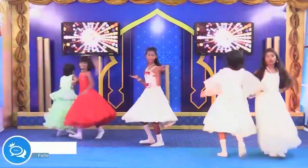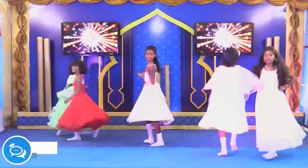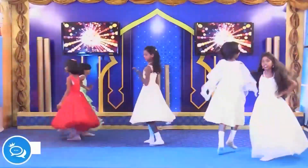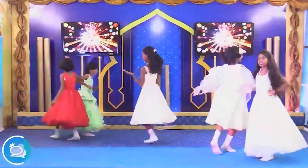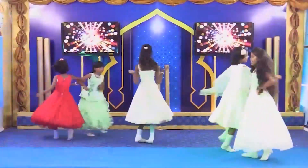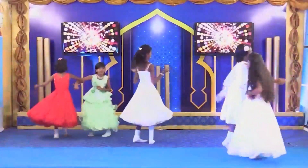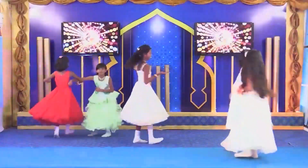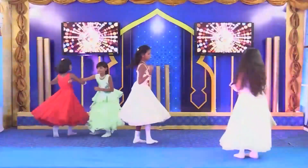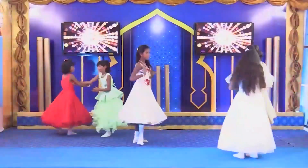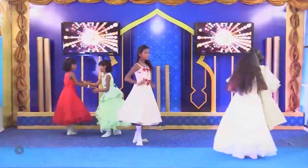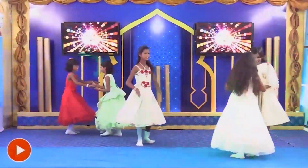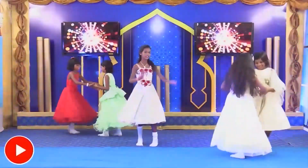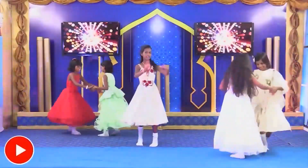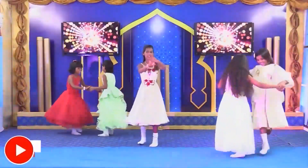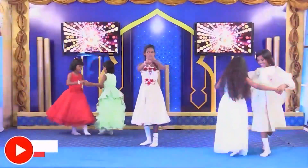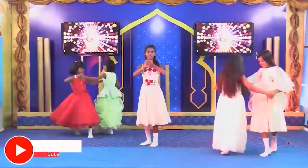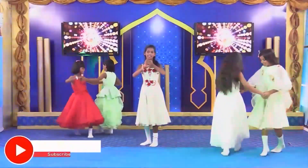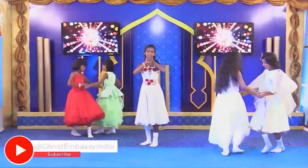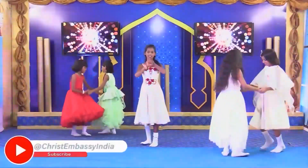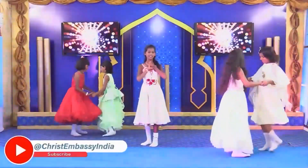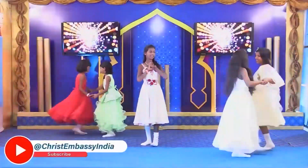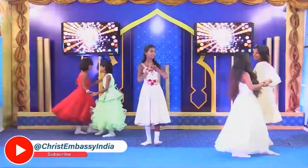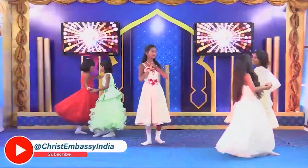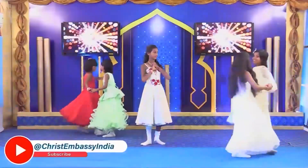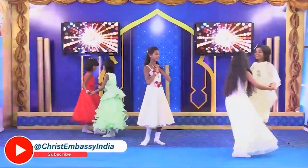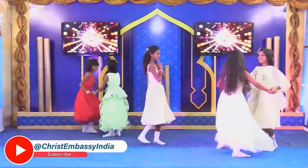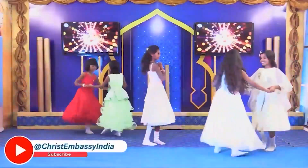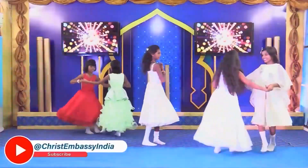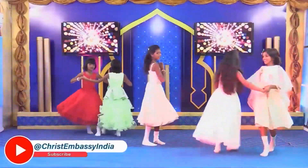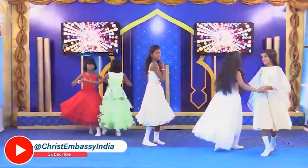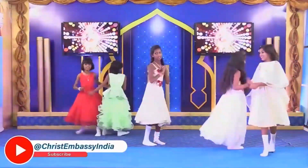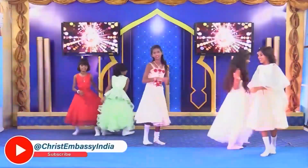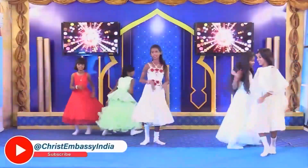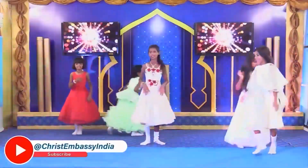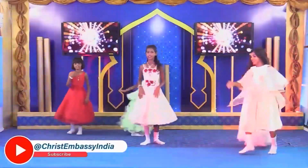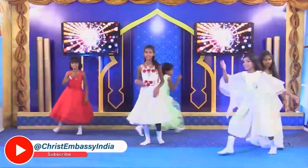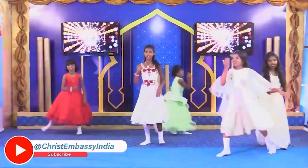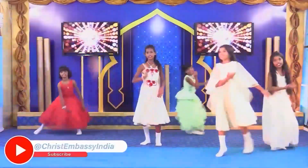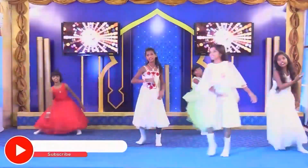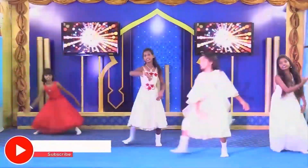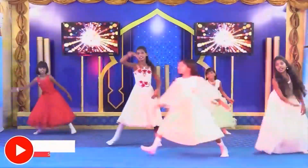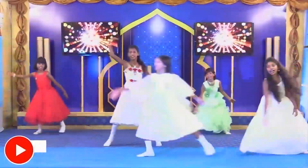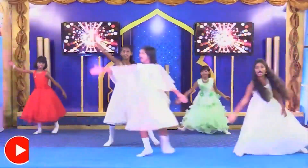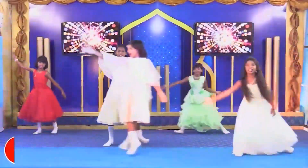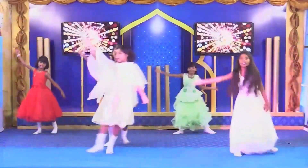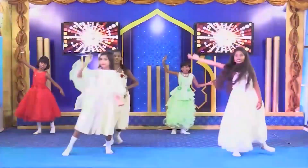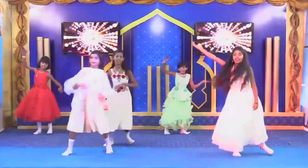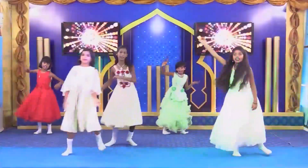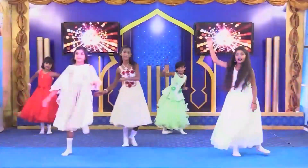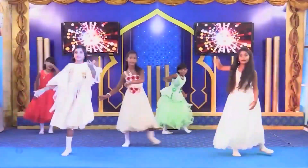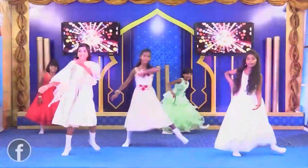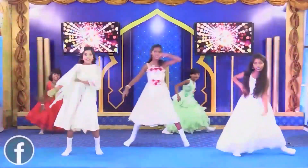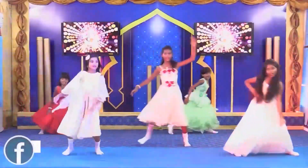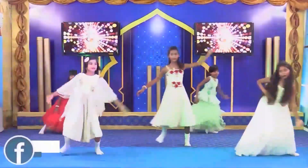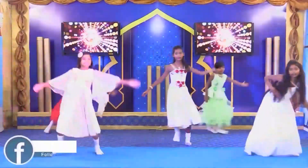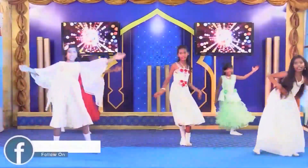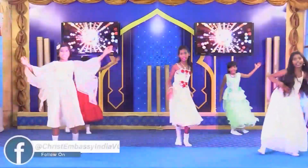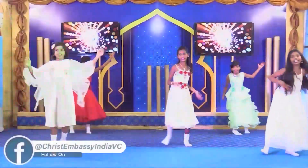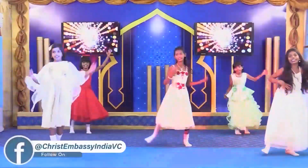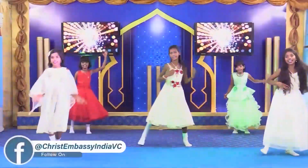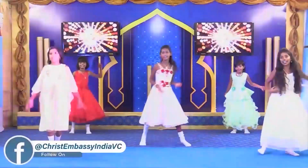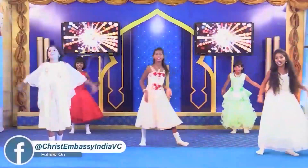तो चलते रहे, तेरा हाथ हाथ हम तो थामे रहे। चाहे जहां भी